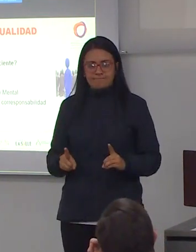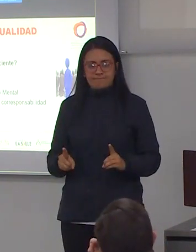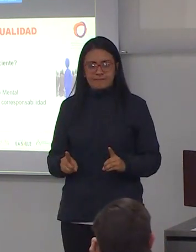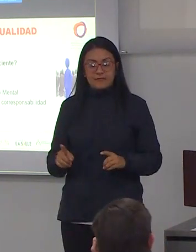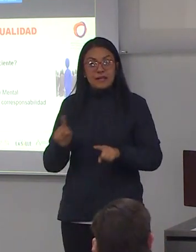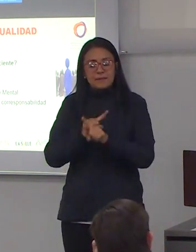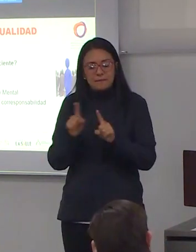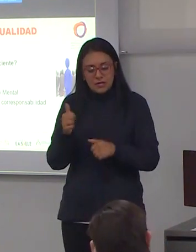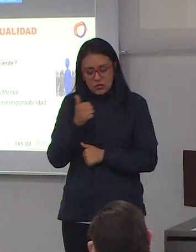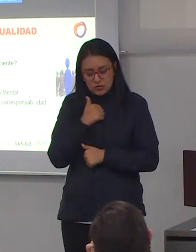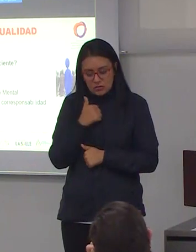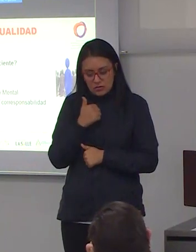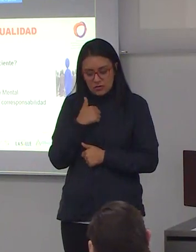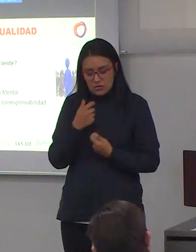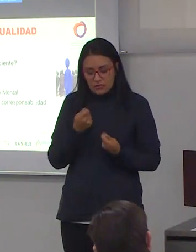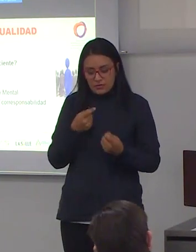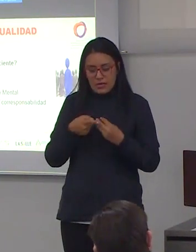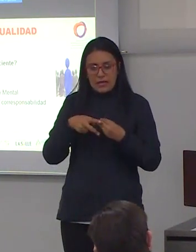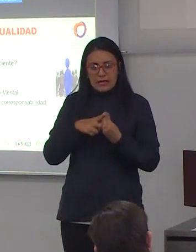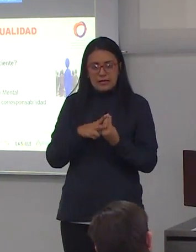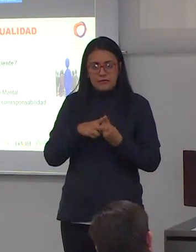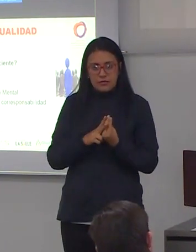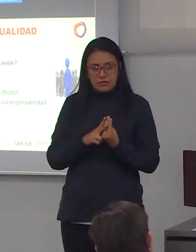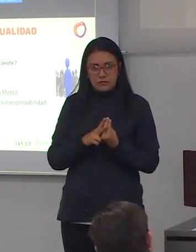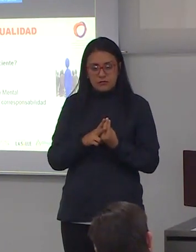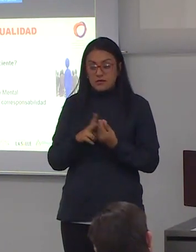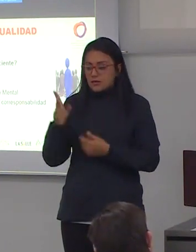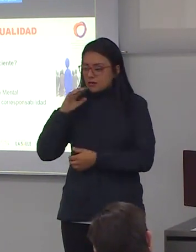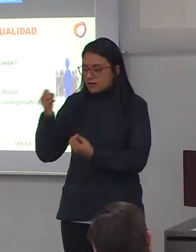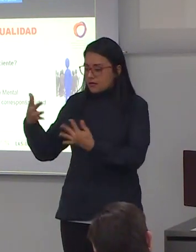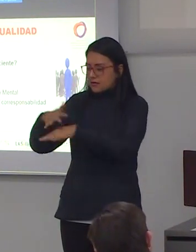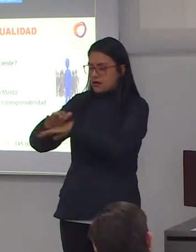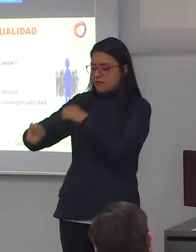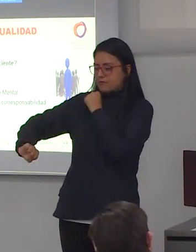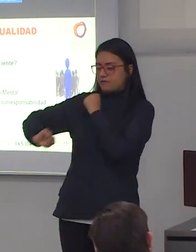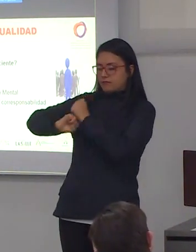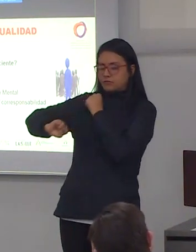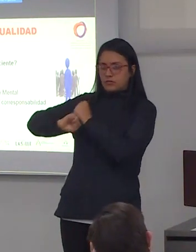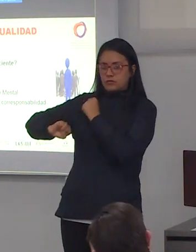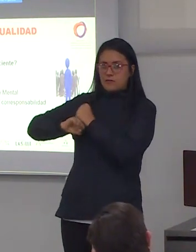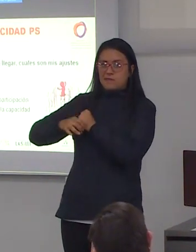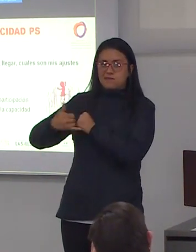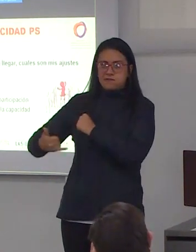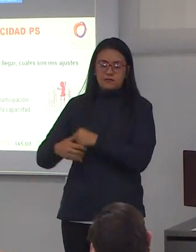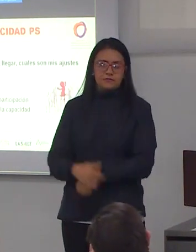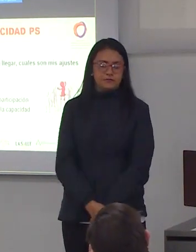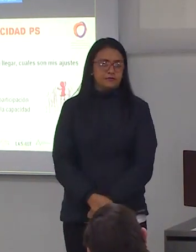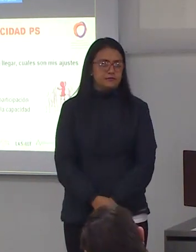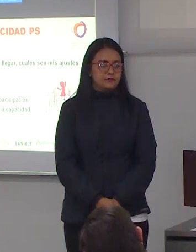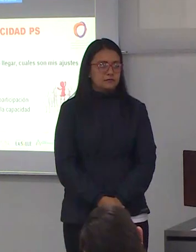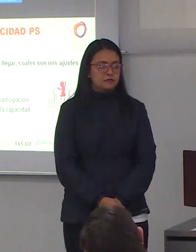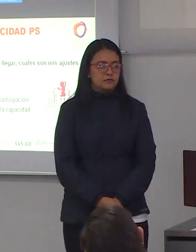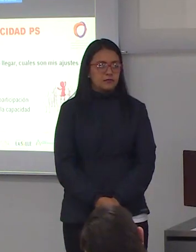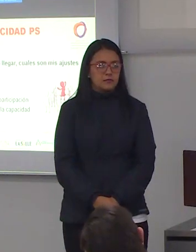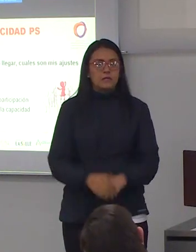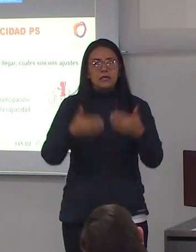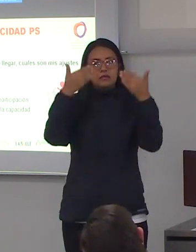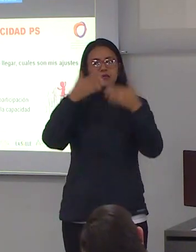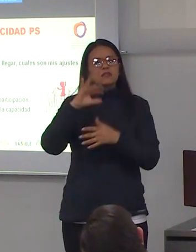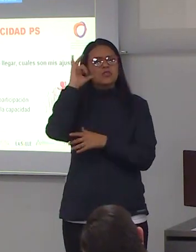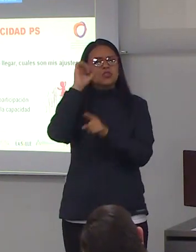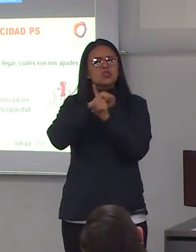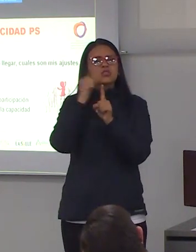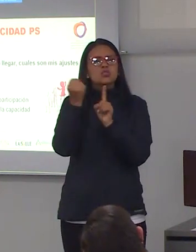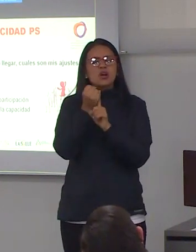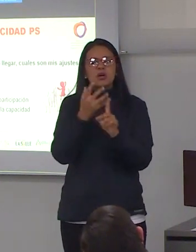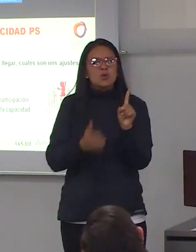pero yo tengo que empezar a tener herramientas de automonitoreo y una red de apoyo que esté al lado muy bien discapacidad psicosocial ¿hasta